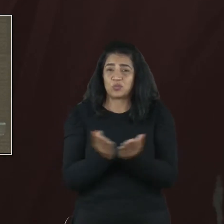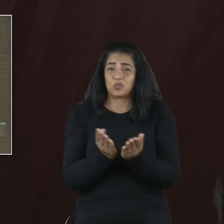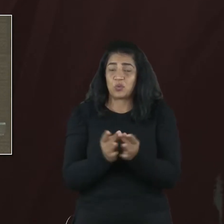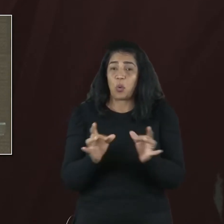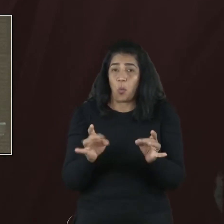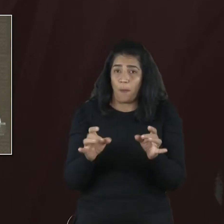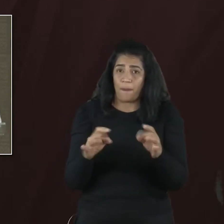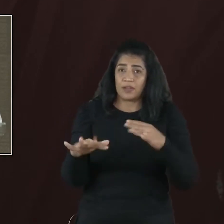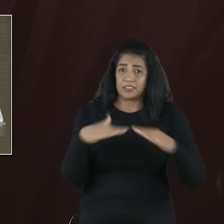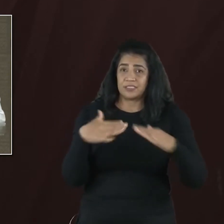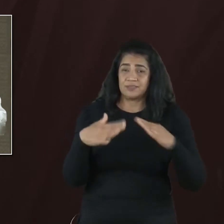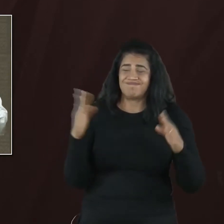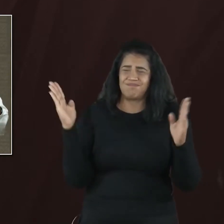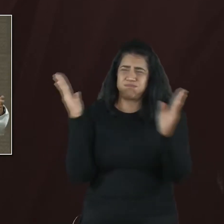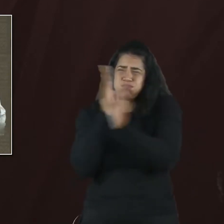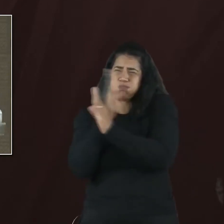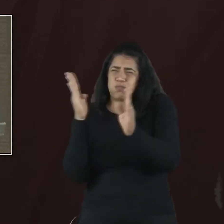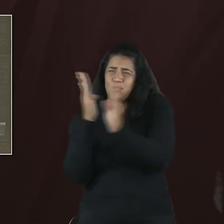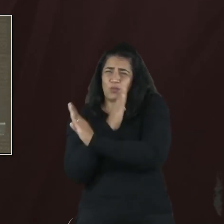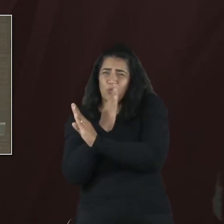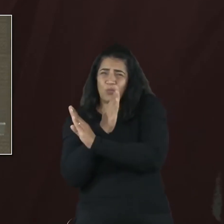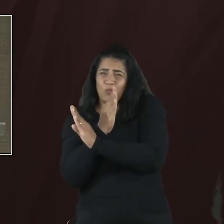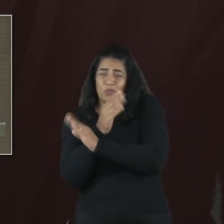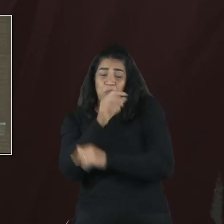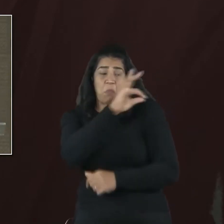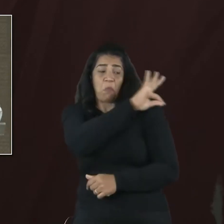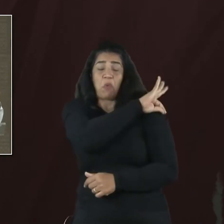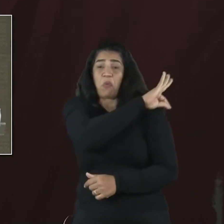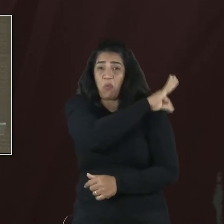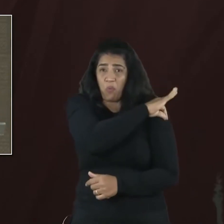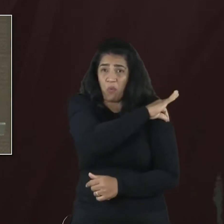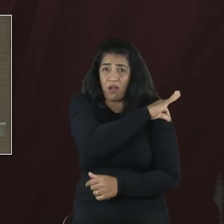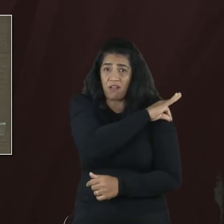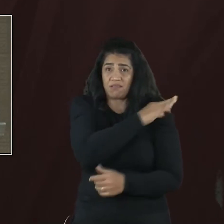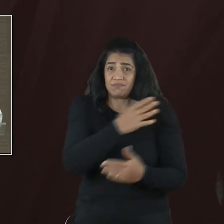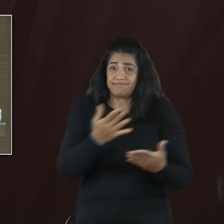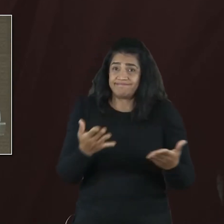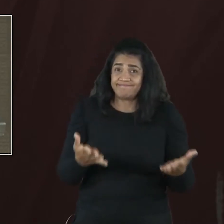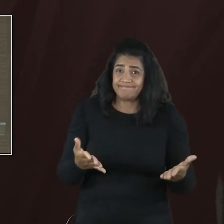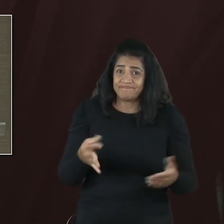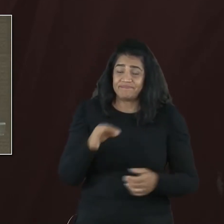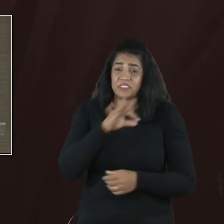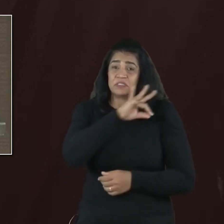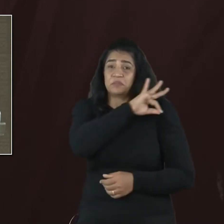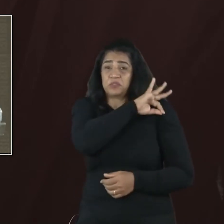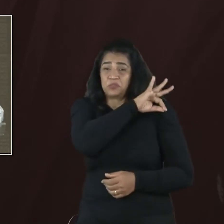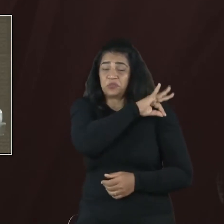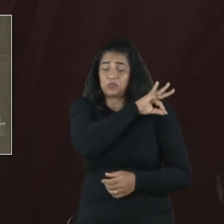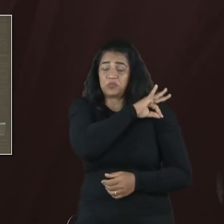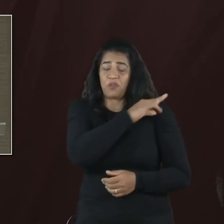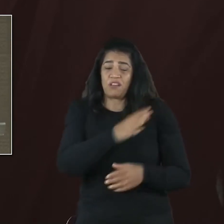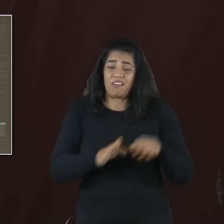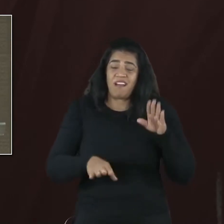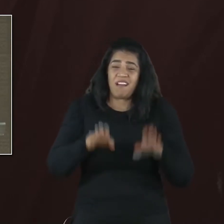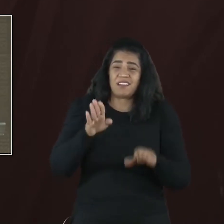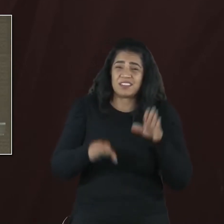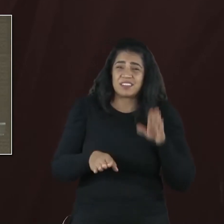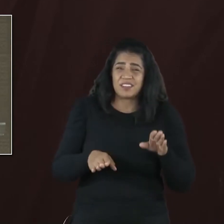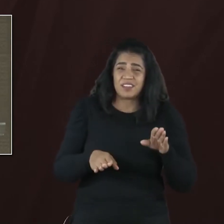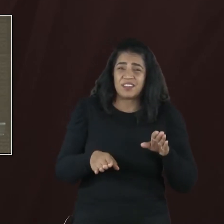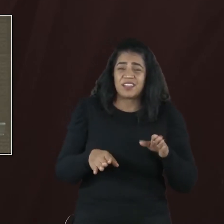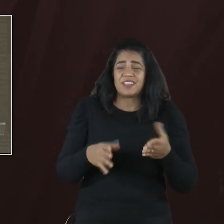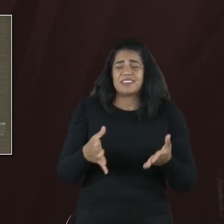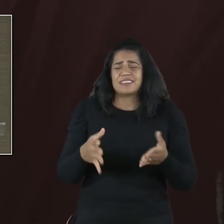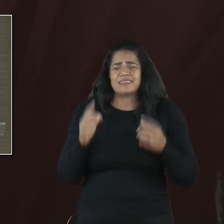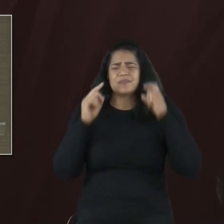também aquele conceito de fazer comportagem enquanto as pessoas estão na praça de alimentação comendo, né, essas dificuldades todas, né,